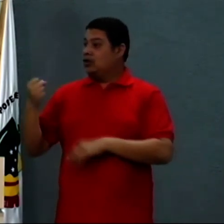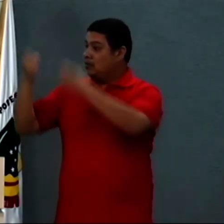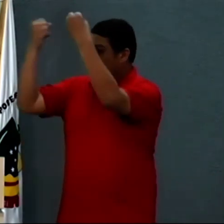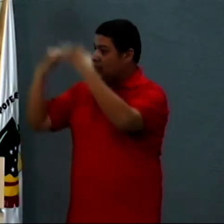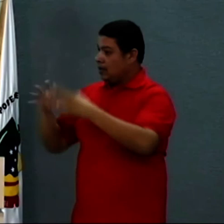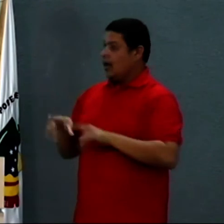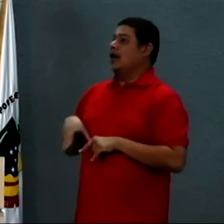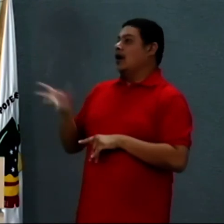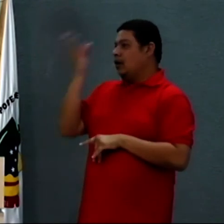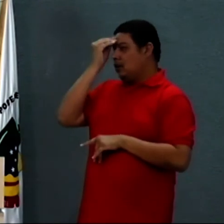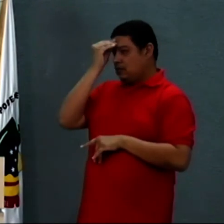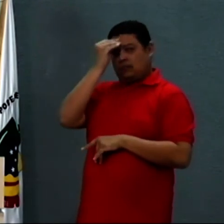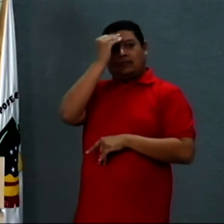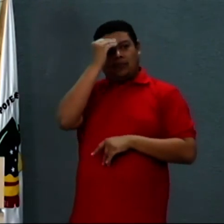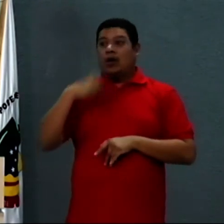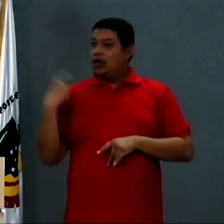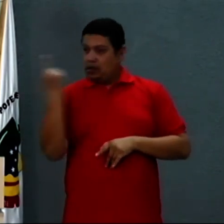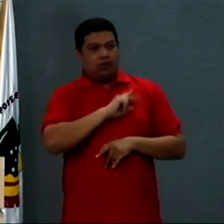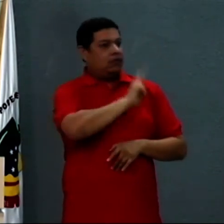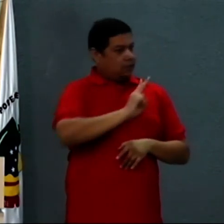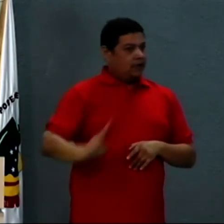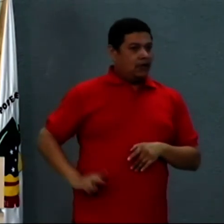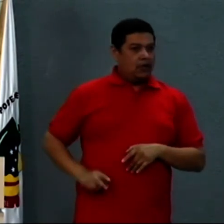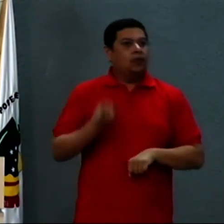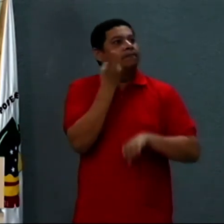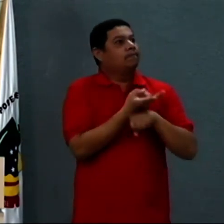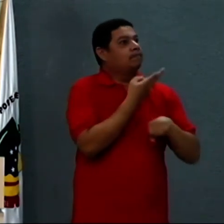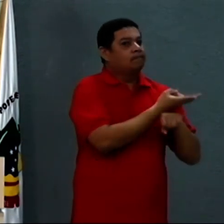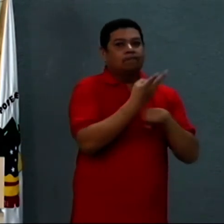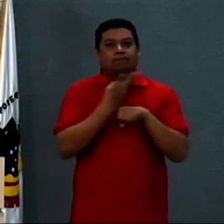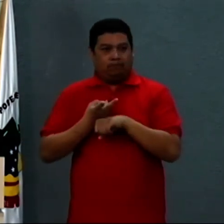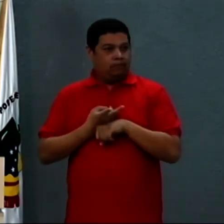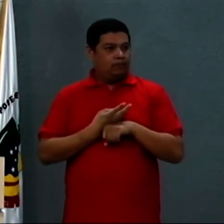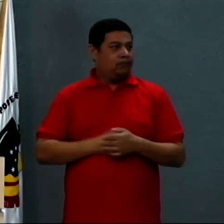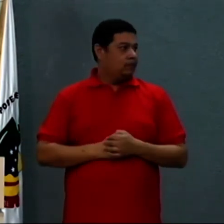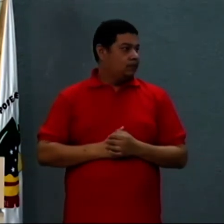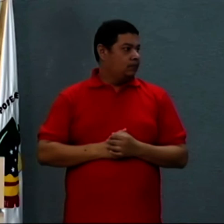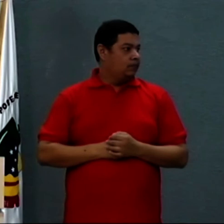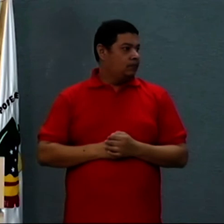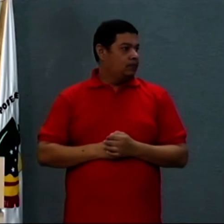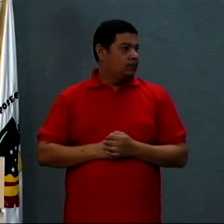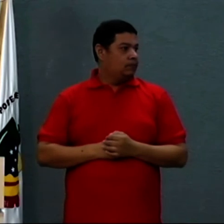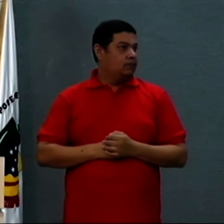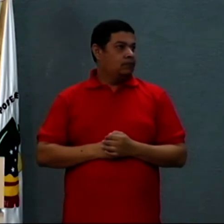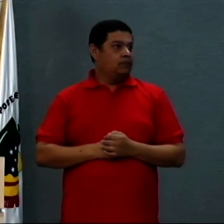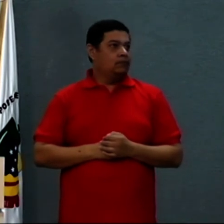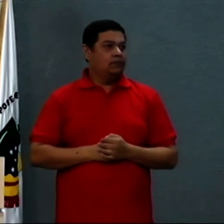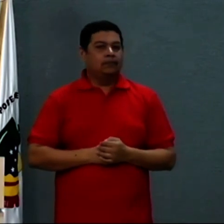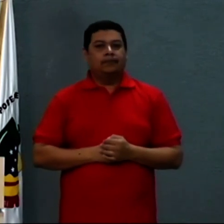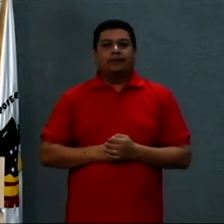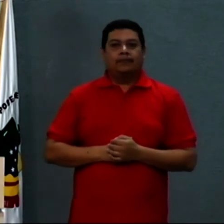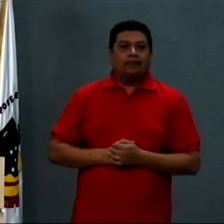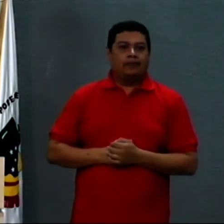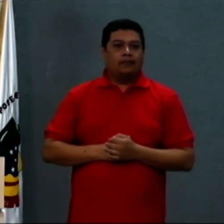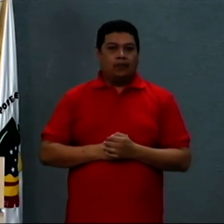Então, cabe a nós, vereadores, fiscalizar, acompanhar. Presidente, um minutinho, por favor. A mesa vai conceder um minuto para Vossa Excelência. Obrigado.